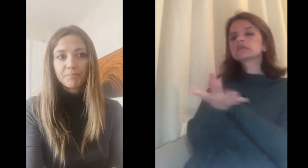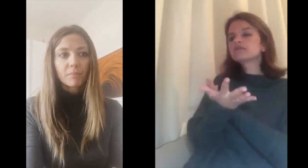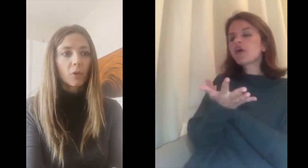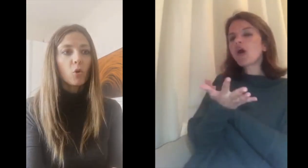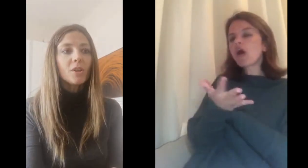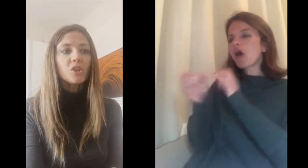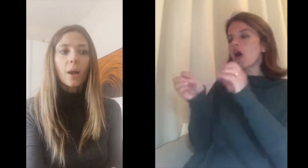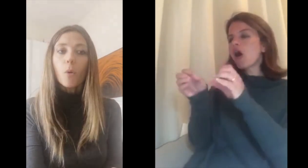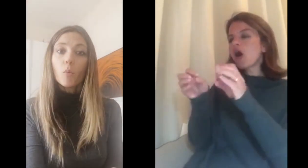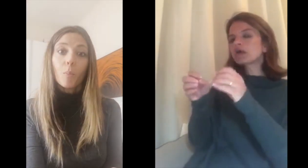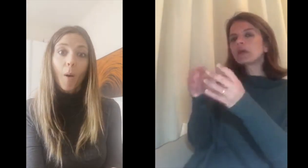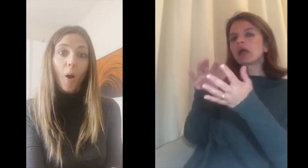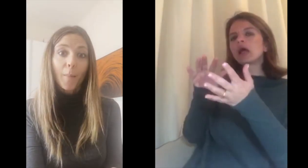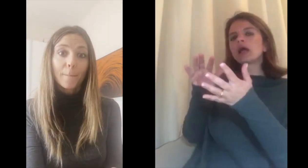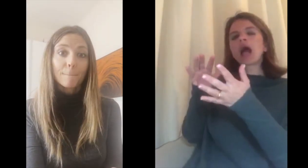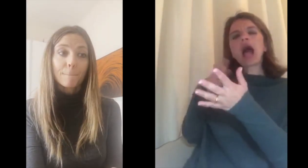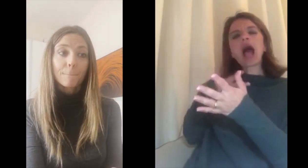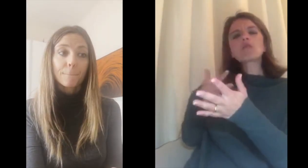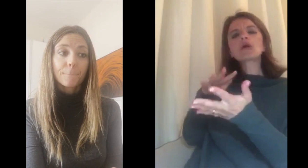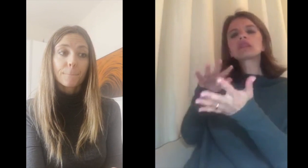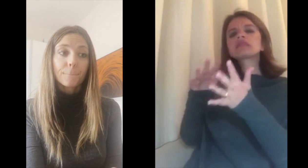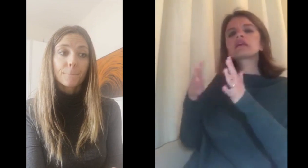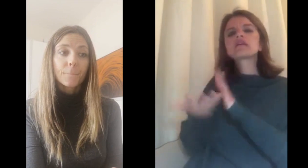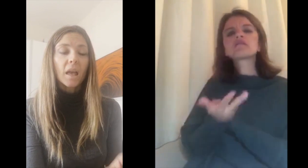Allora, cominciamo un po'.